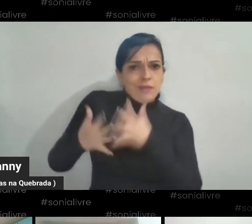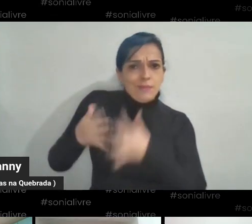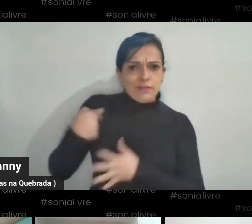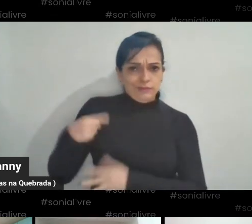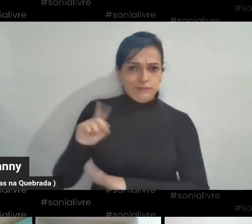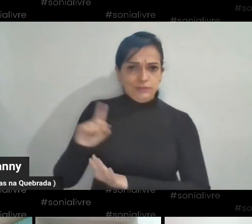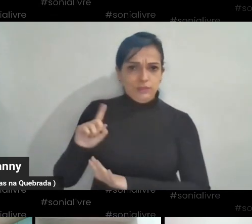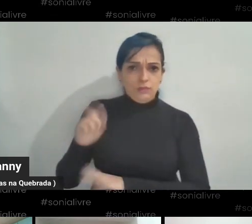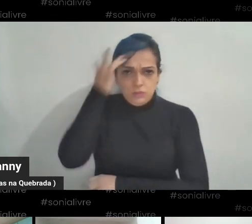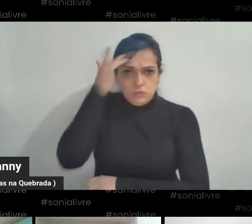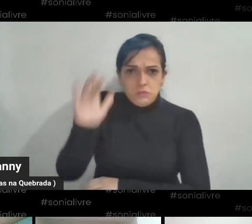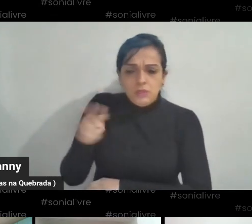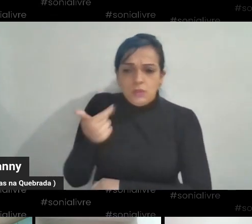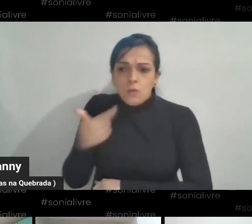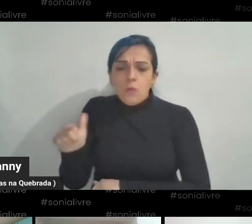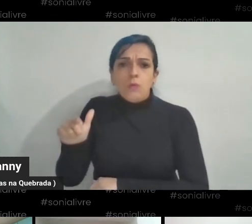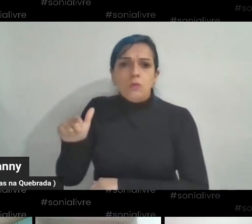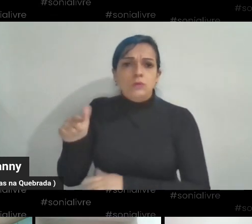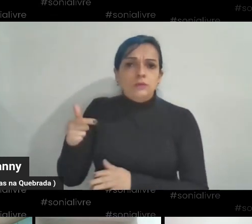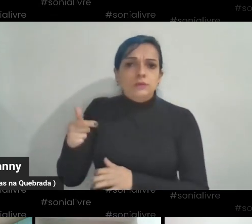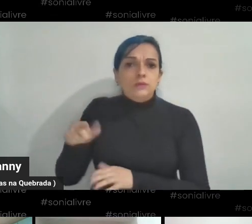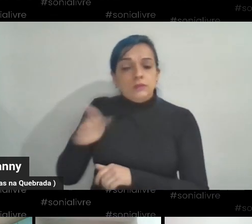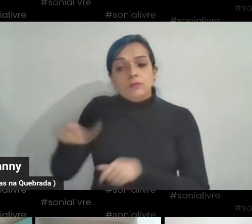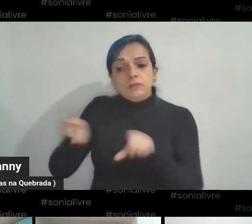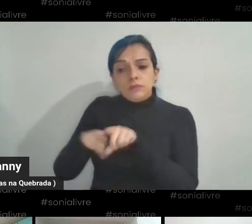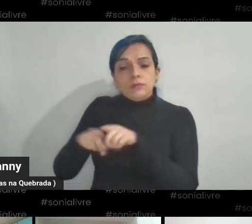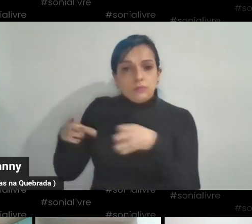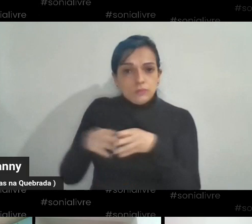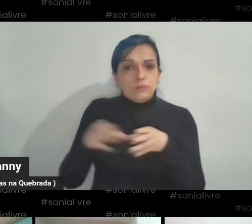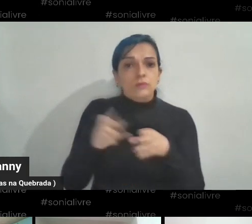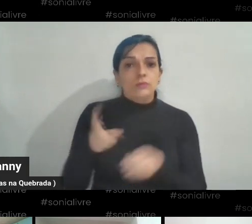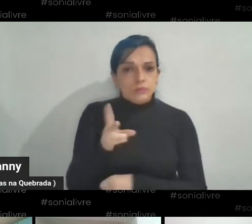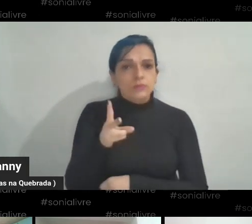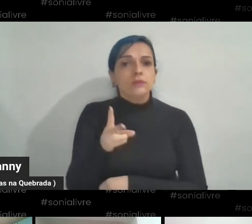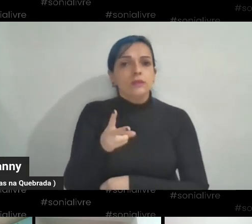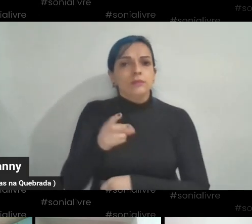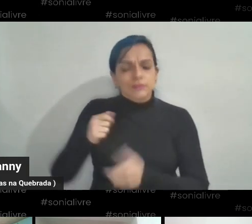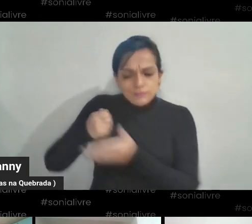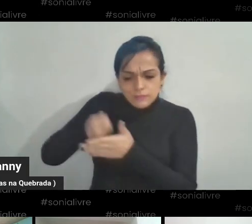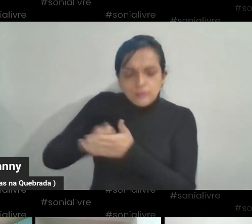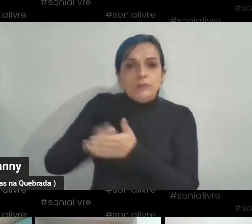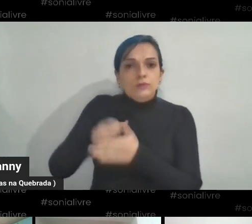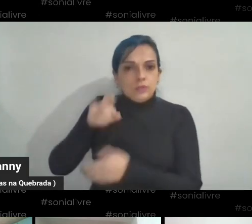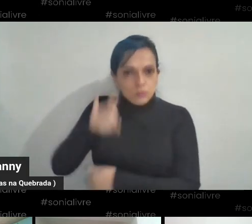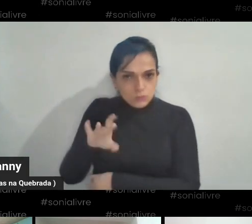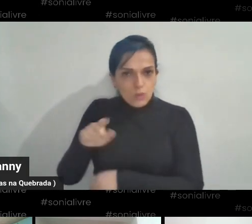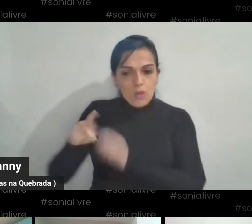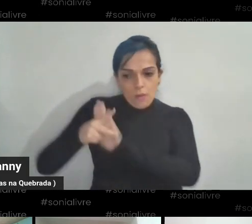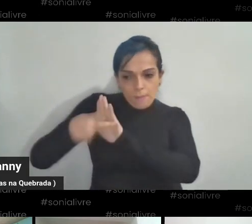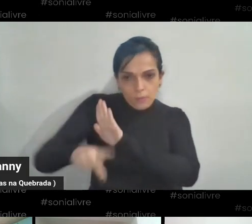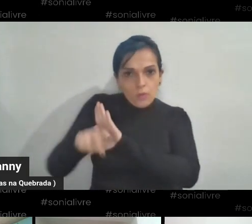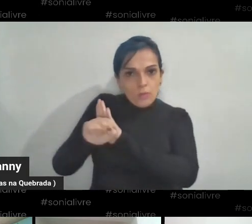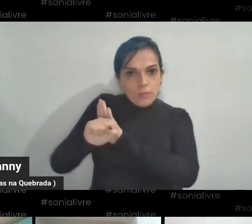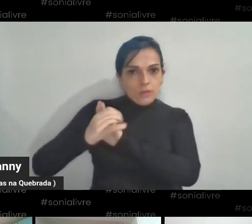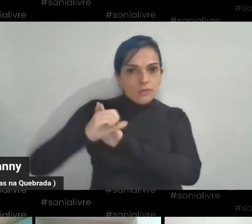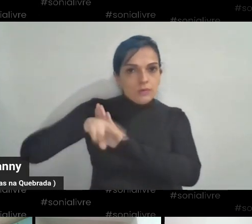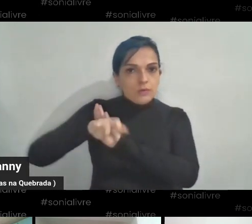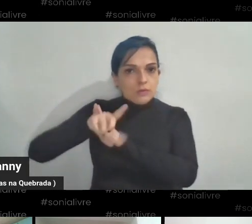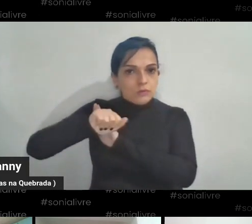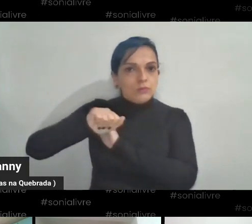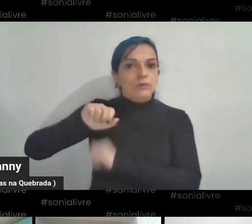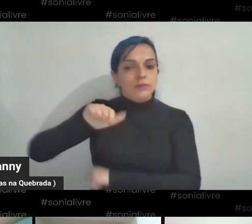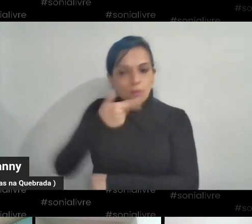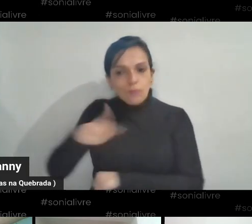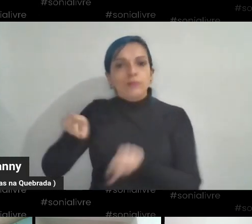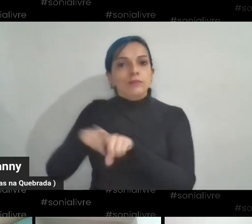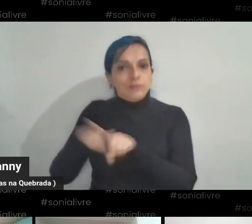as demais companheiras da direção e dos sindicatos, a gente esteja nessa luta, não só por Sônia, mas por muitas outras companheiras